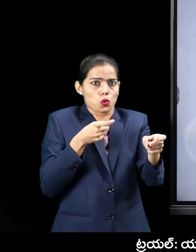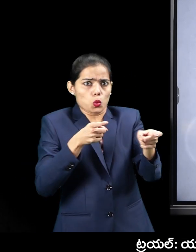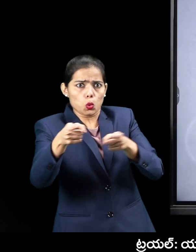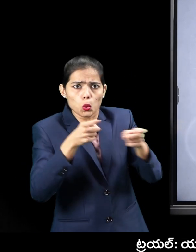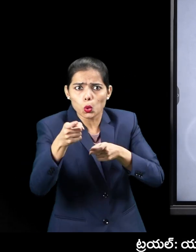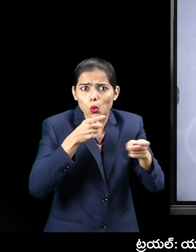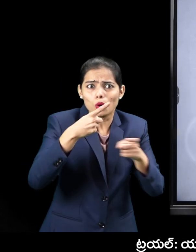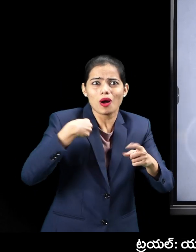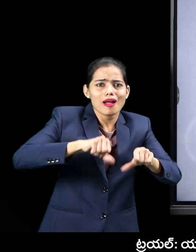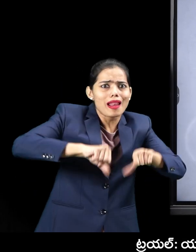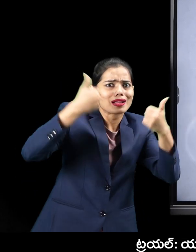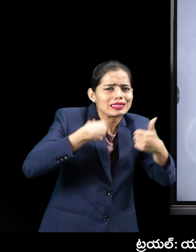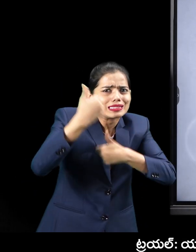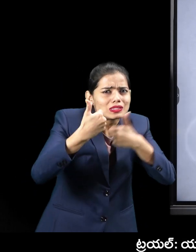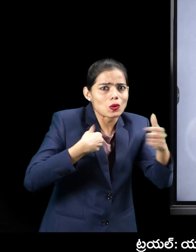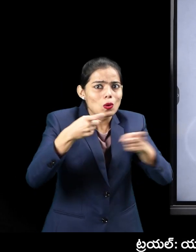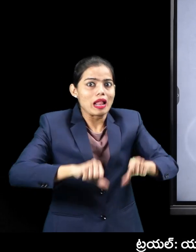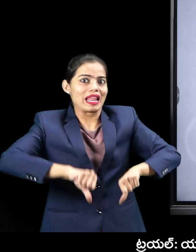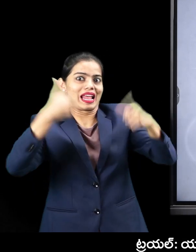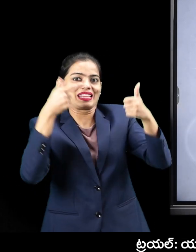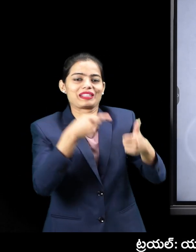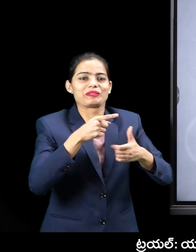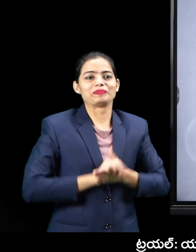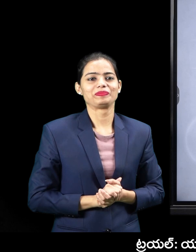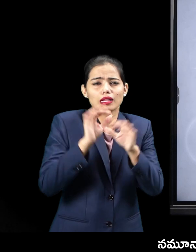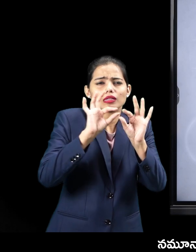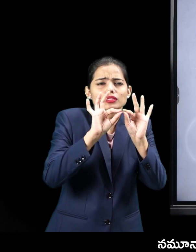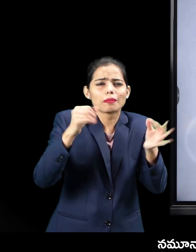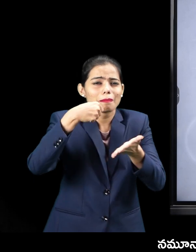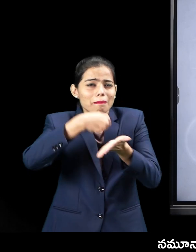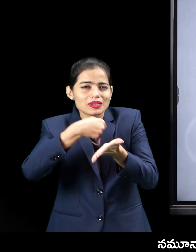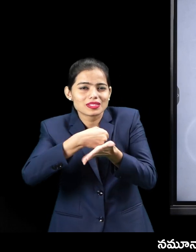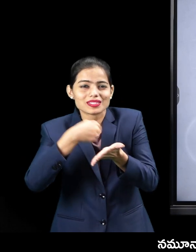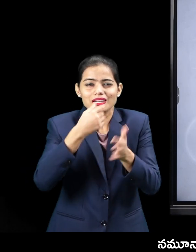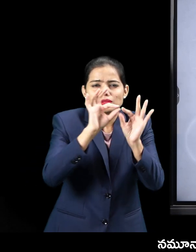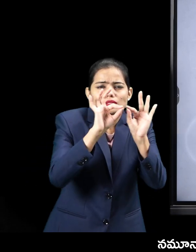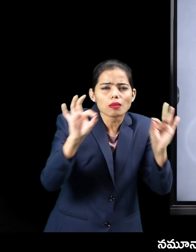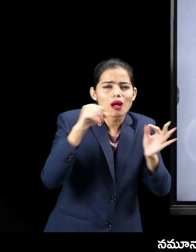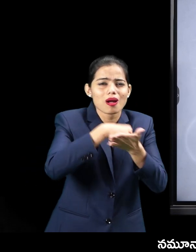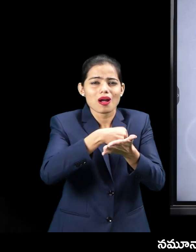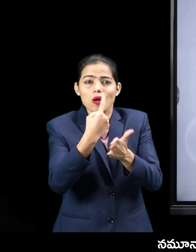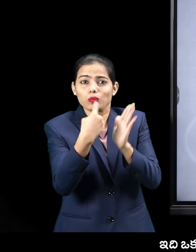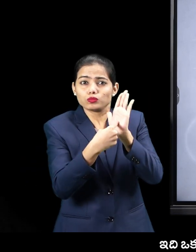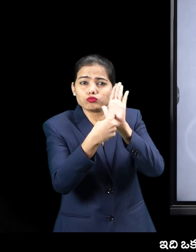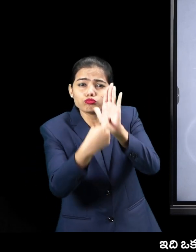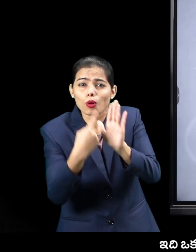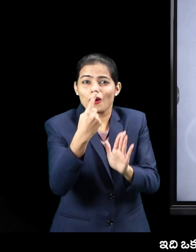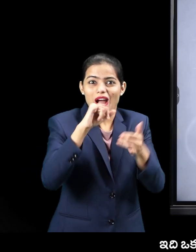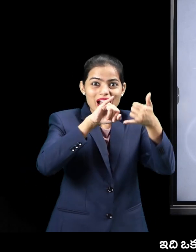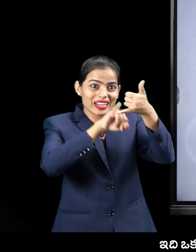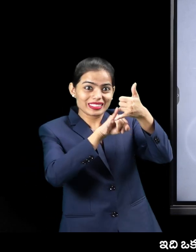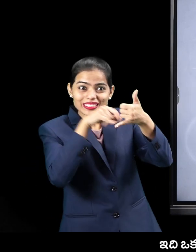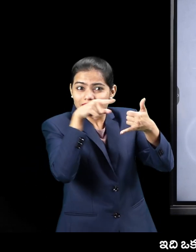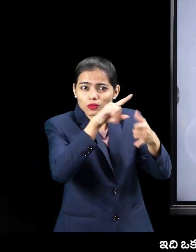ట్రయల్. యాదృచ్ఛిక ప్రయోగాలను నిర్వహించడాన్ని ట్రయల్ అంటారు. నమూనా స్థలం. నమూనా స్థలం గా సూచించబడుతుంది. ఇది ఒక